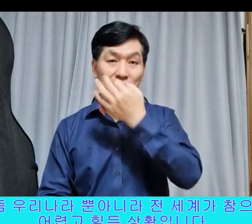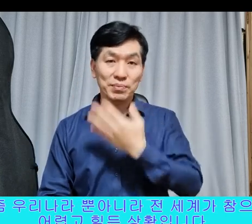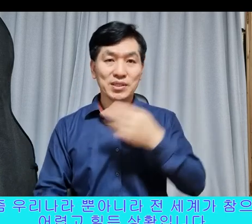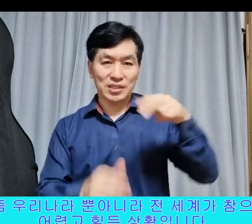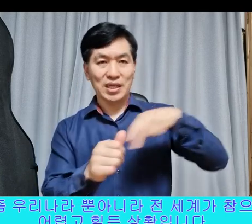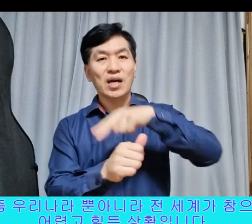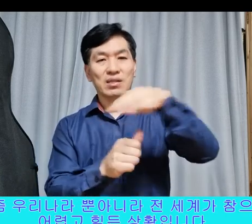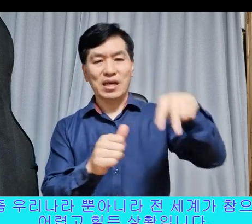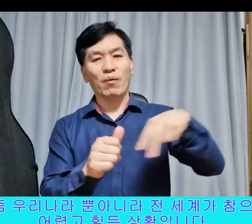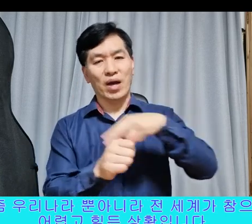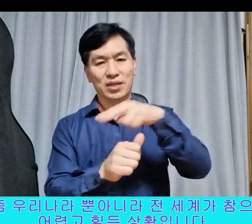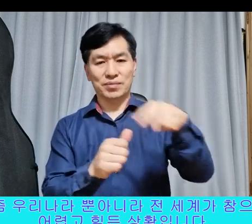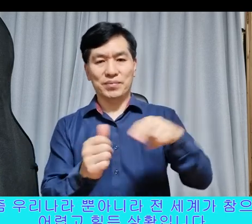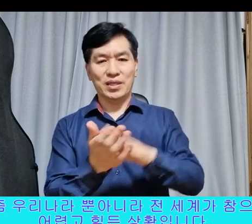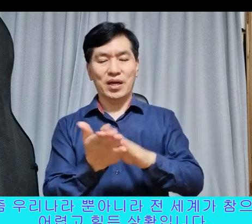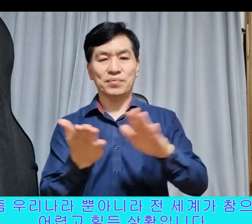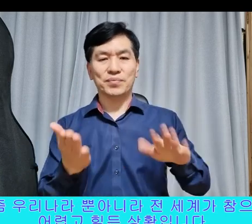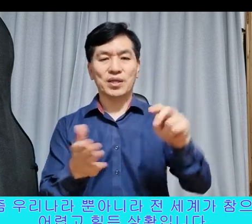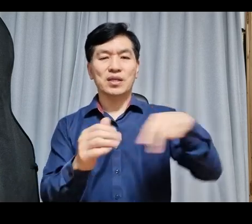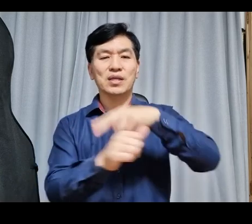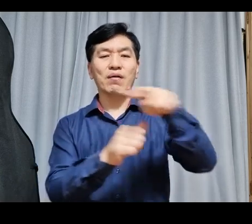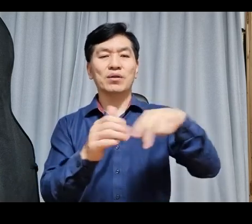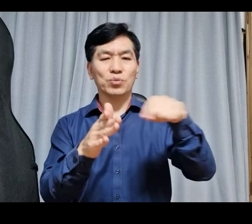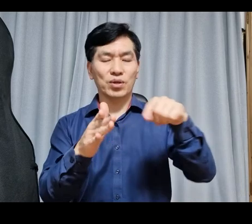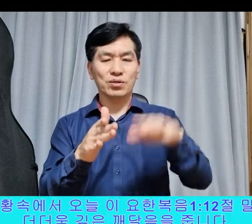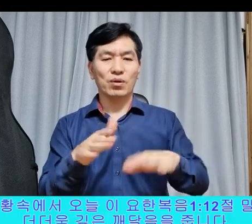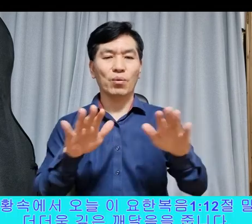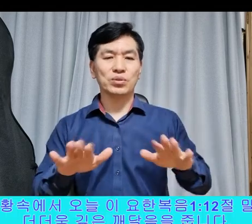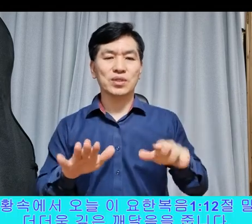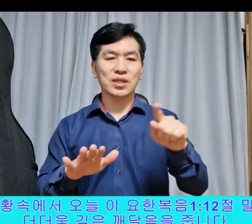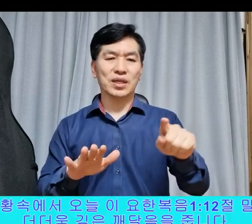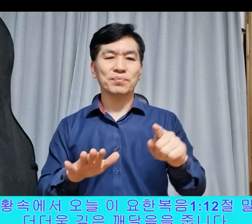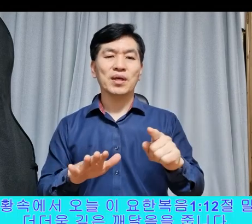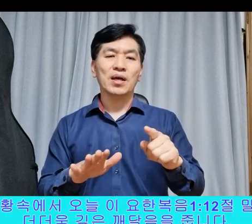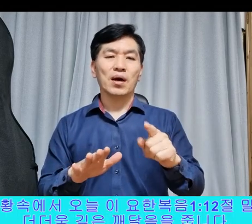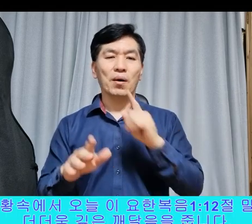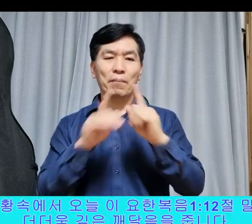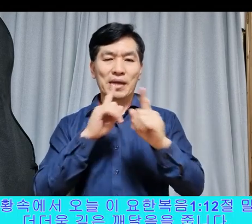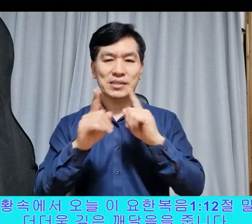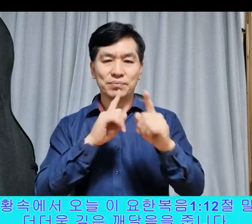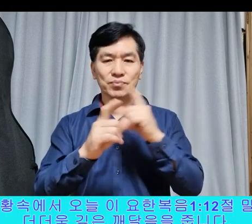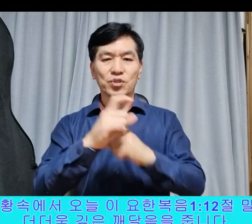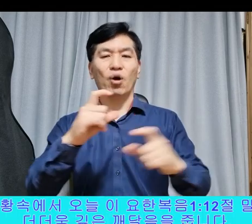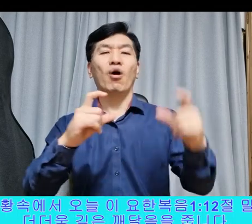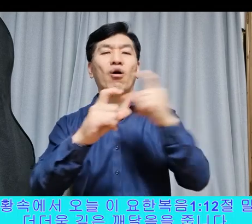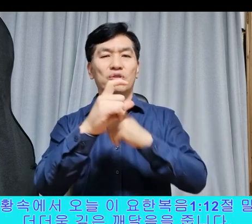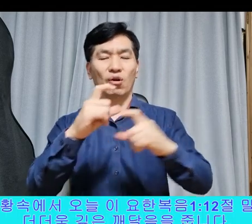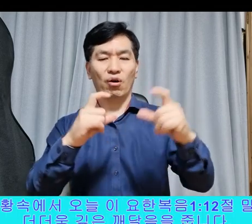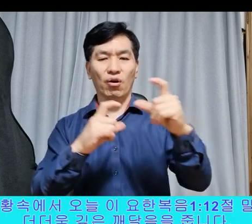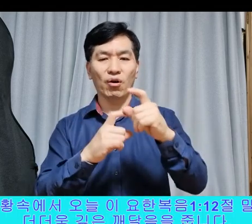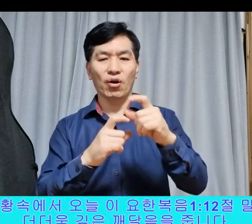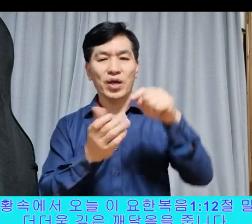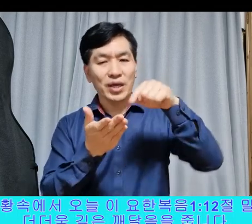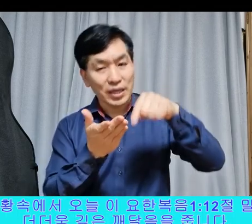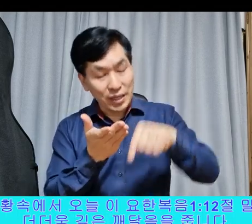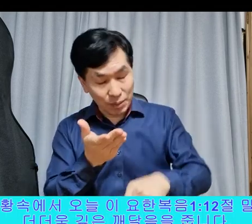힘든 상황입니다. 이 상황 속에서 오늘 이 말씀 더